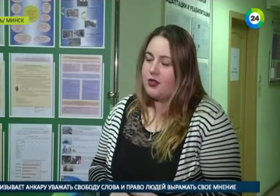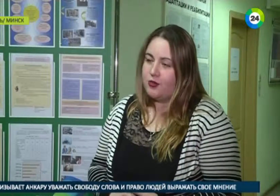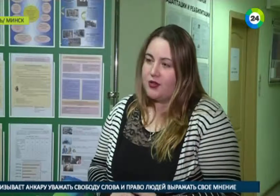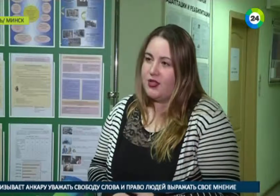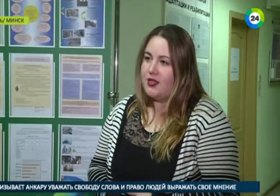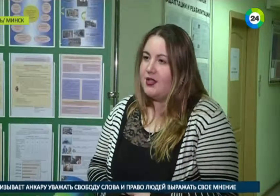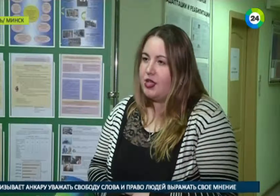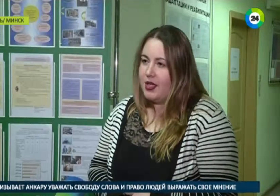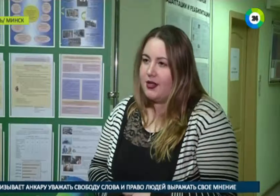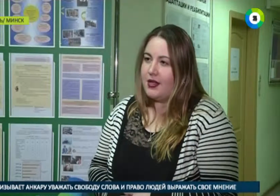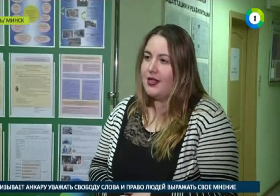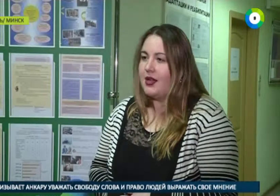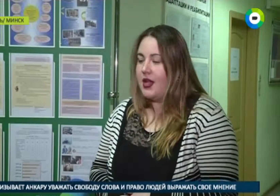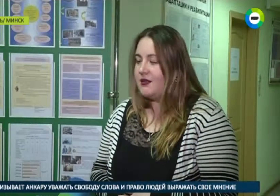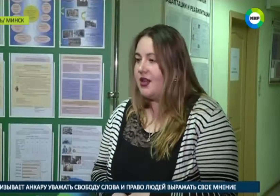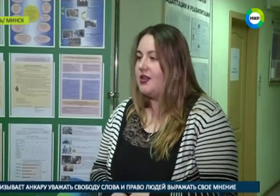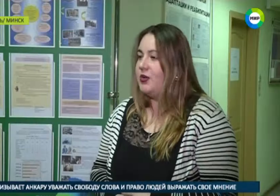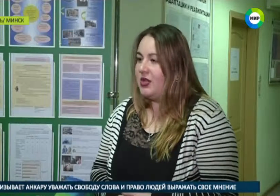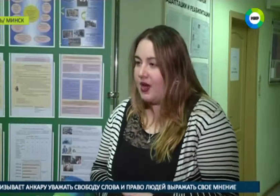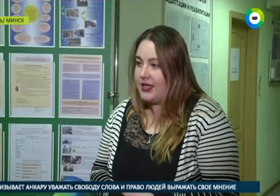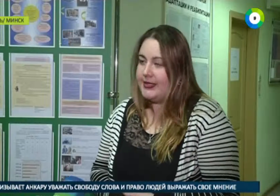тоже объяснить лечение, какие лекарства, как их принимать.